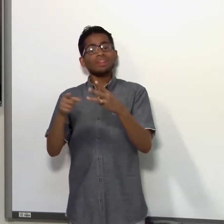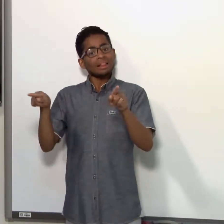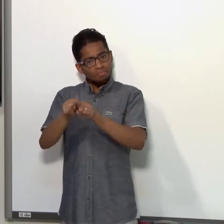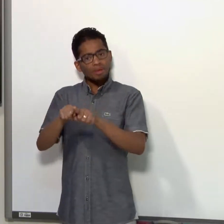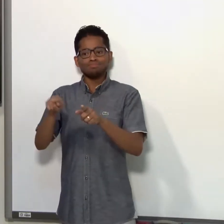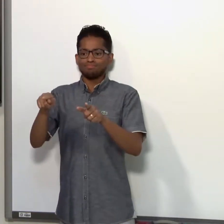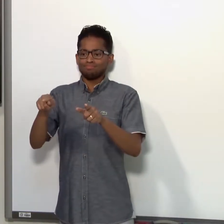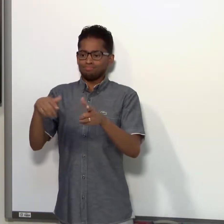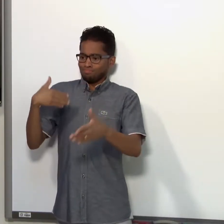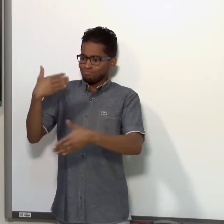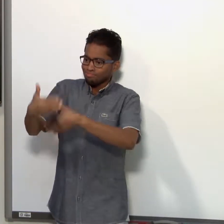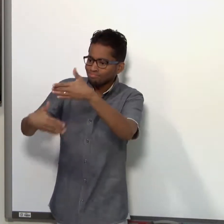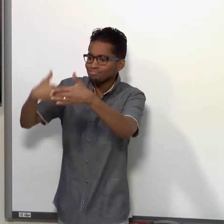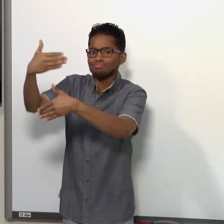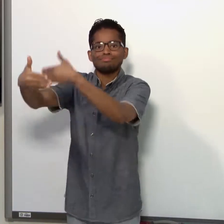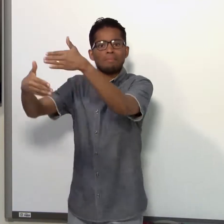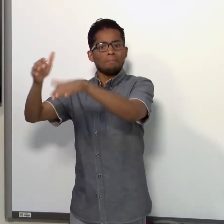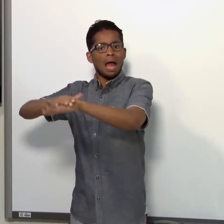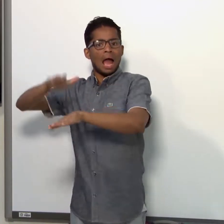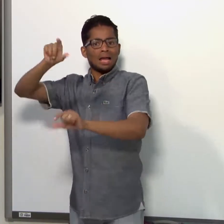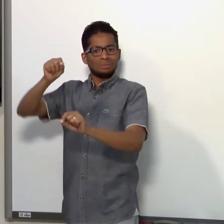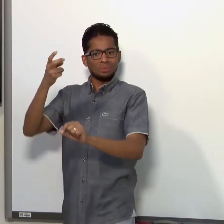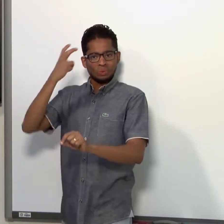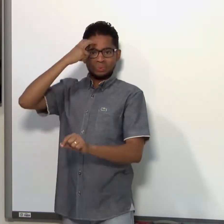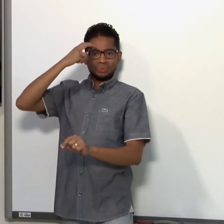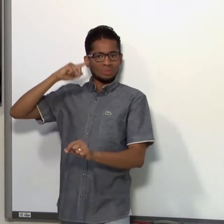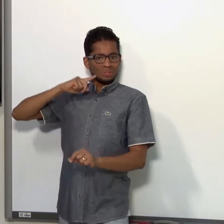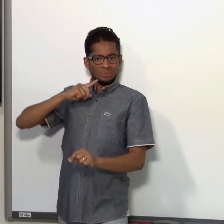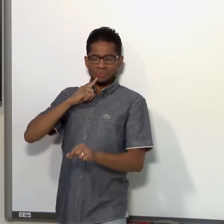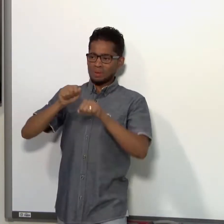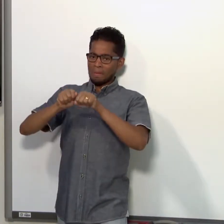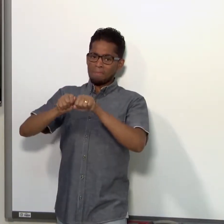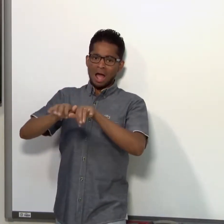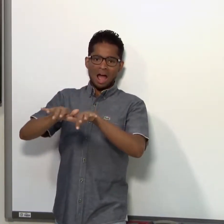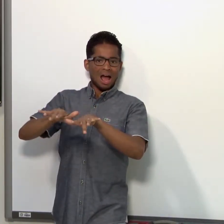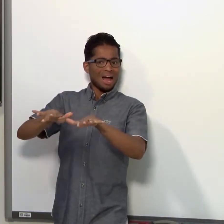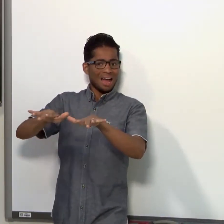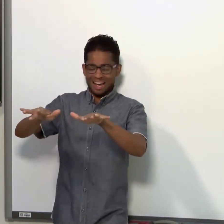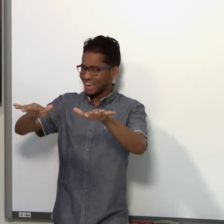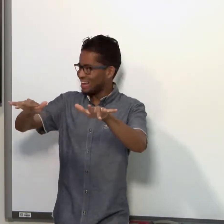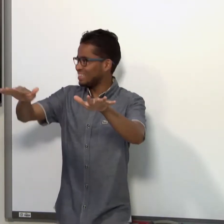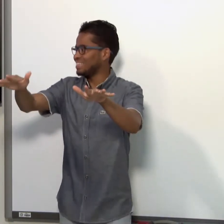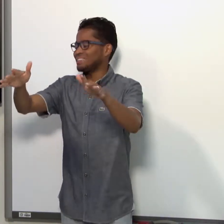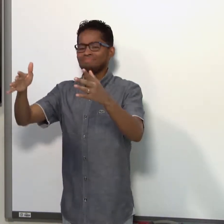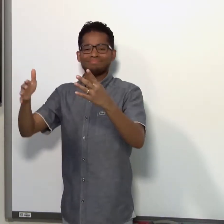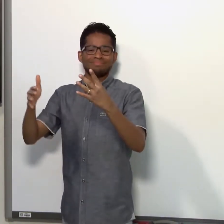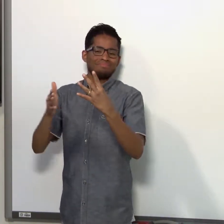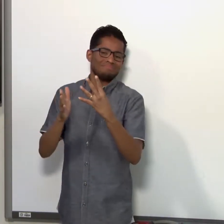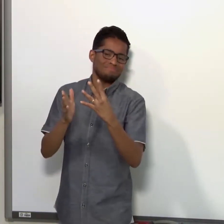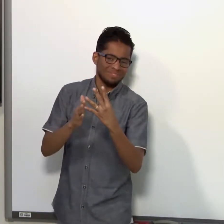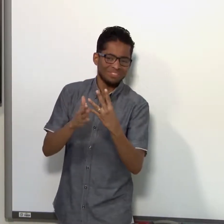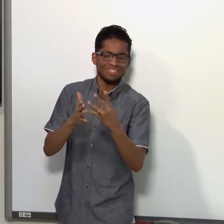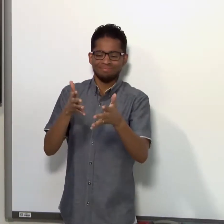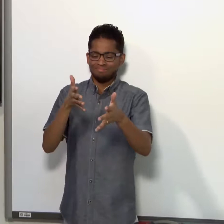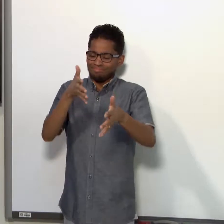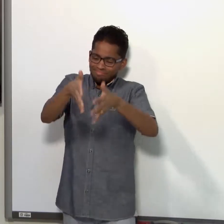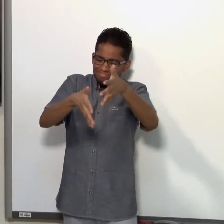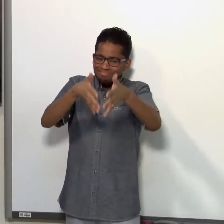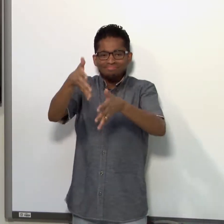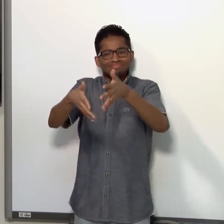Temos também o desenvolvimento da cultura surda, a disseminação dessa. E temos a língua de sinais,